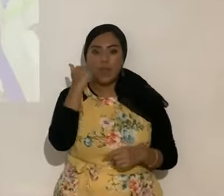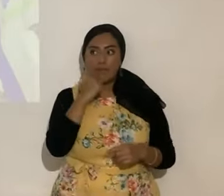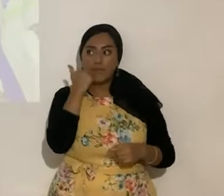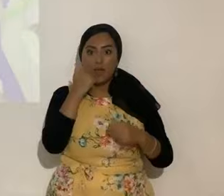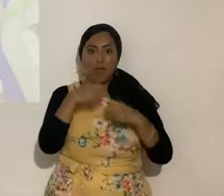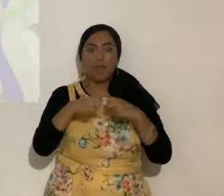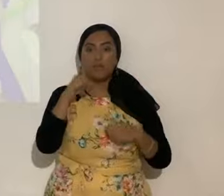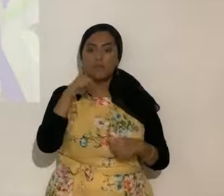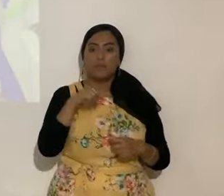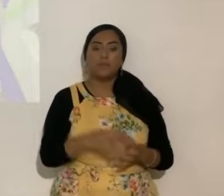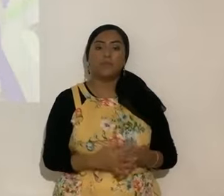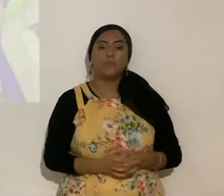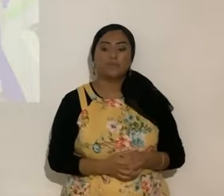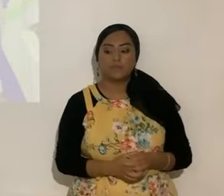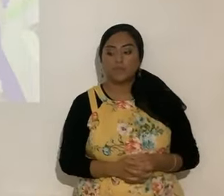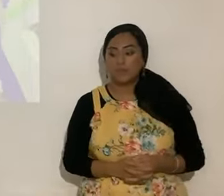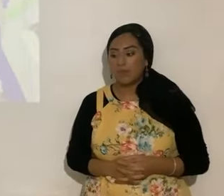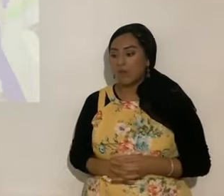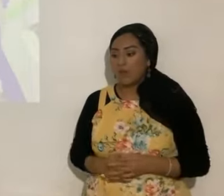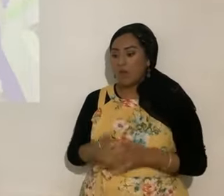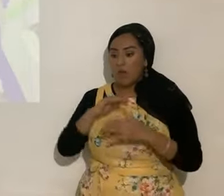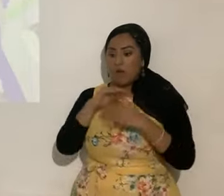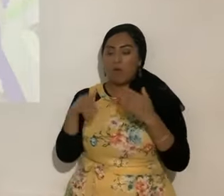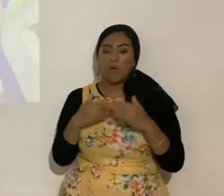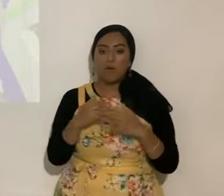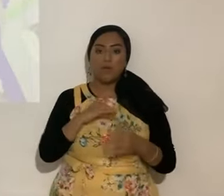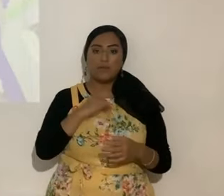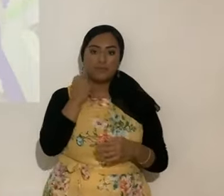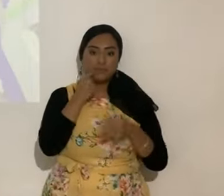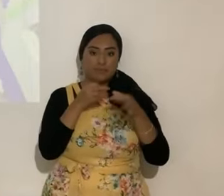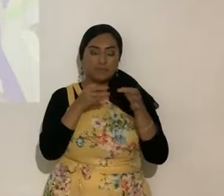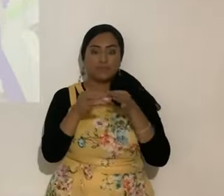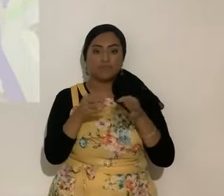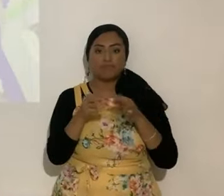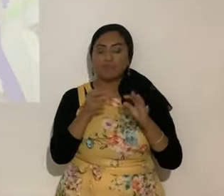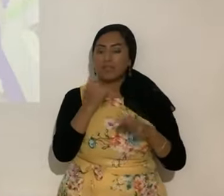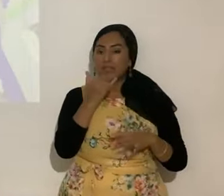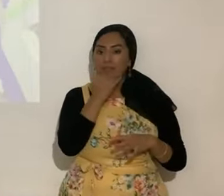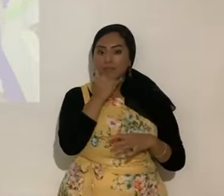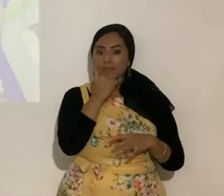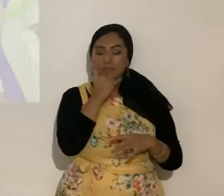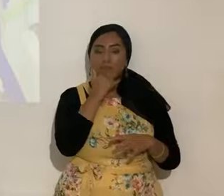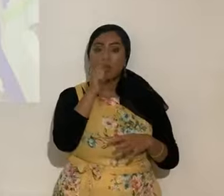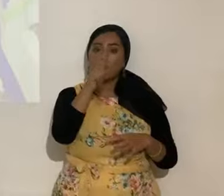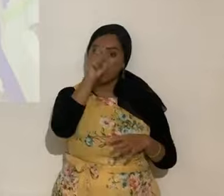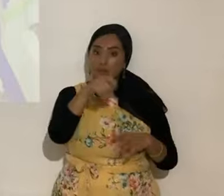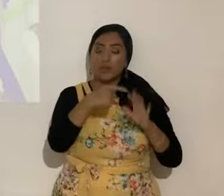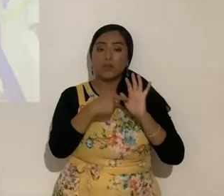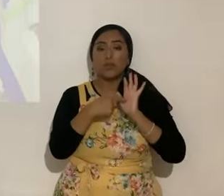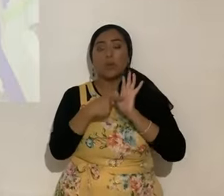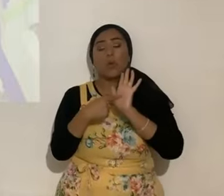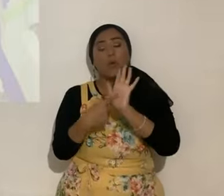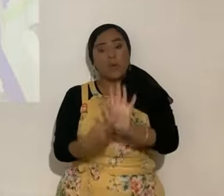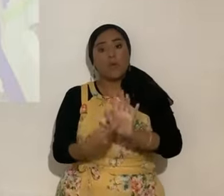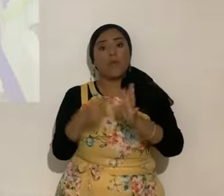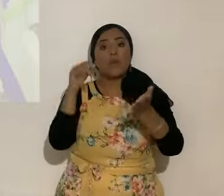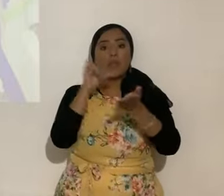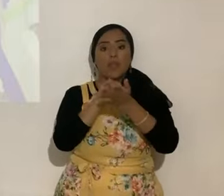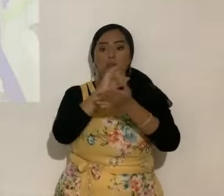Bueno, todo esto que acabo de explicar, no debe ser así. debes mostrar que